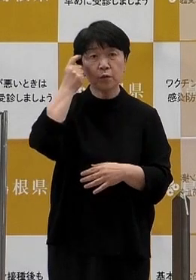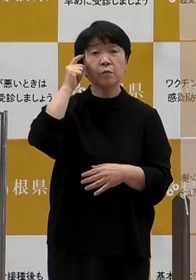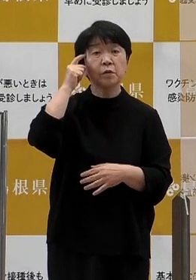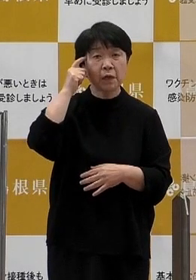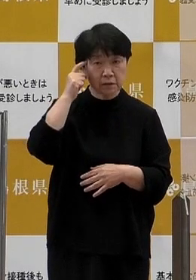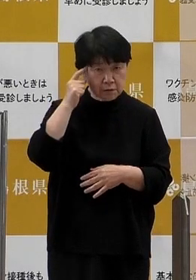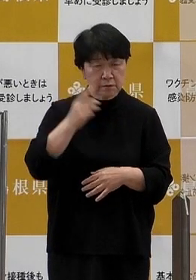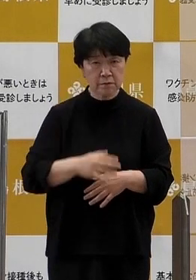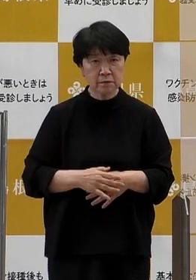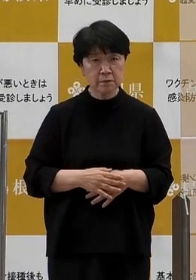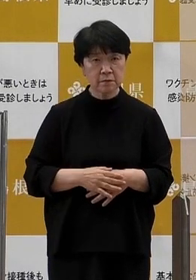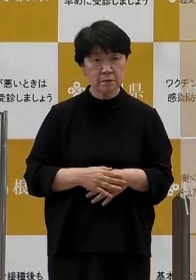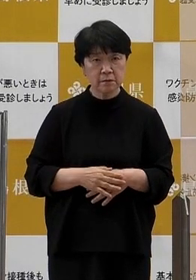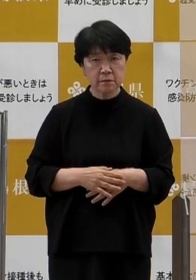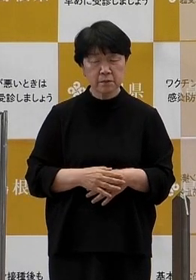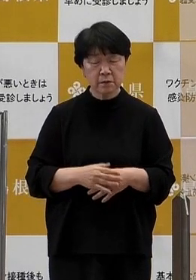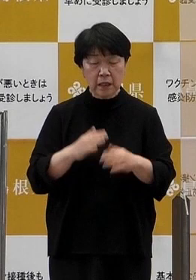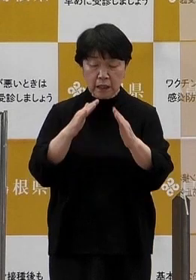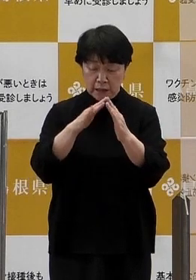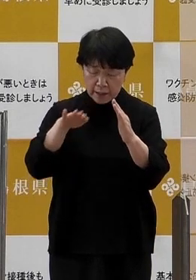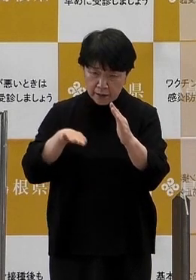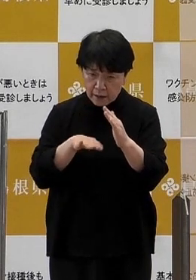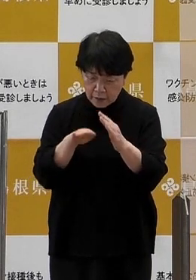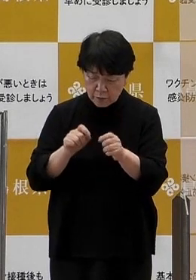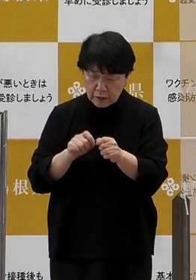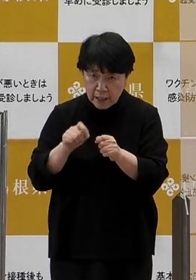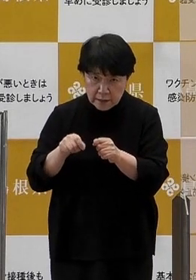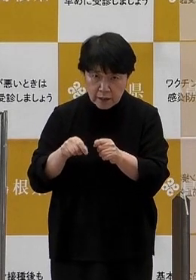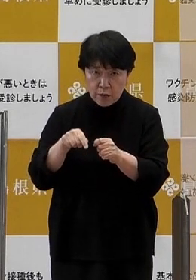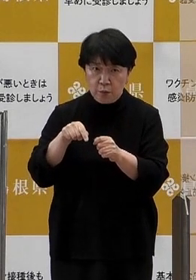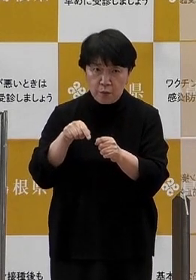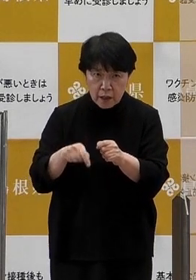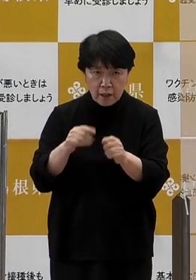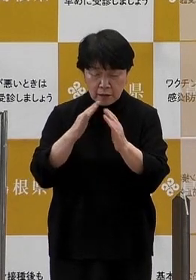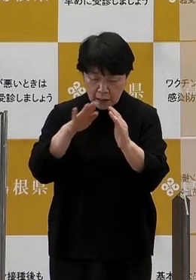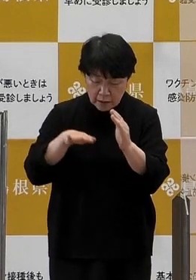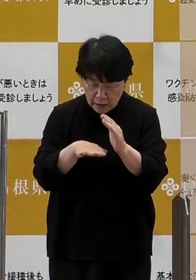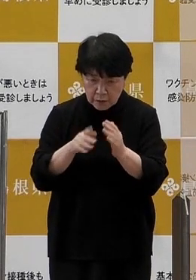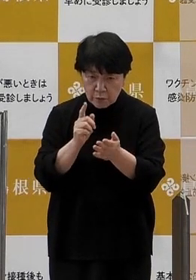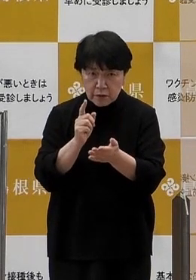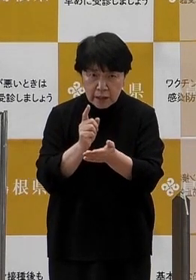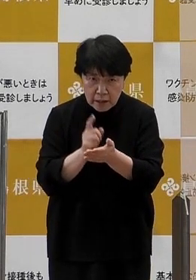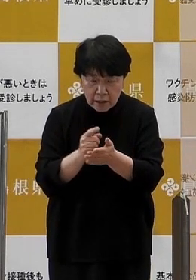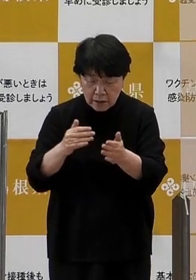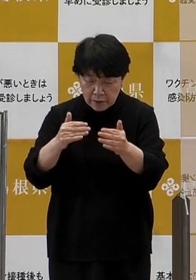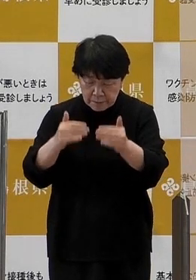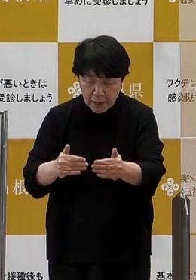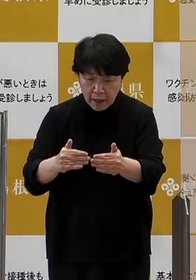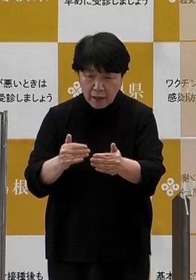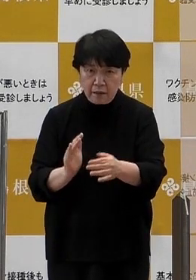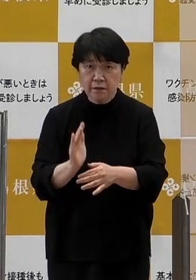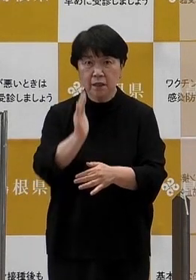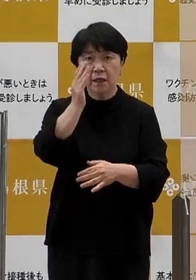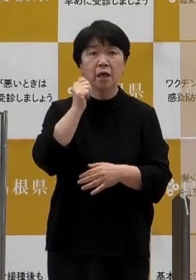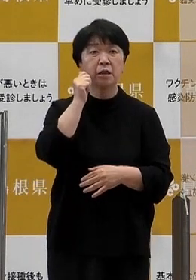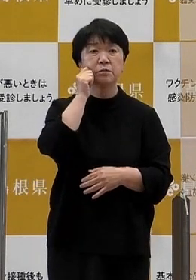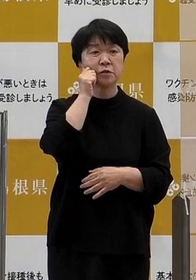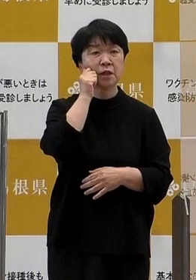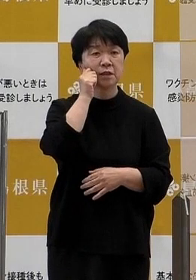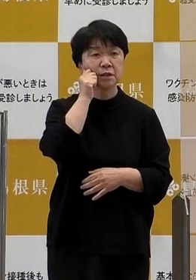家庭の感染っていうのを、家庭内で止めるのは難しいんです。 帰省をされた